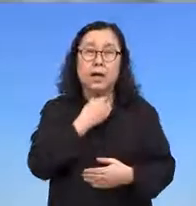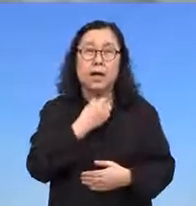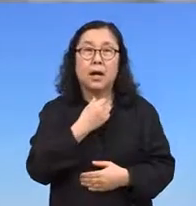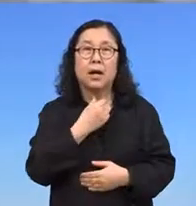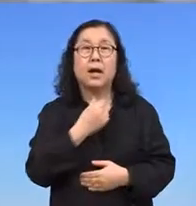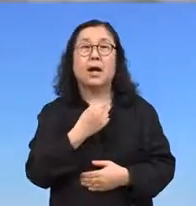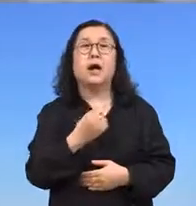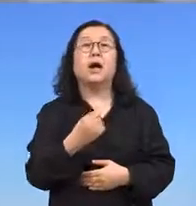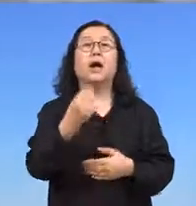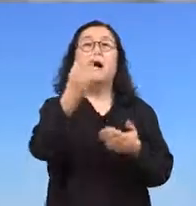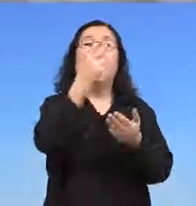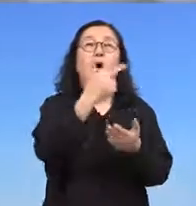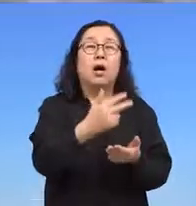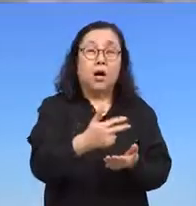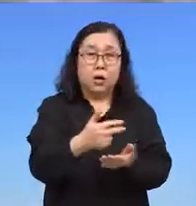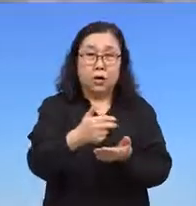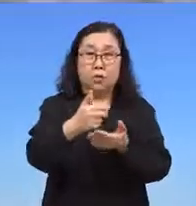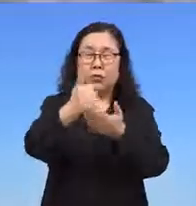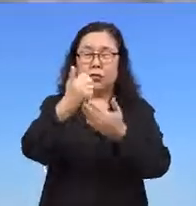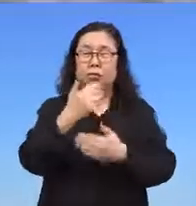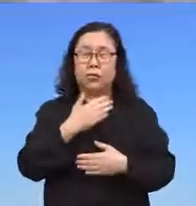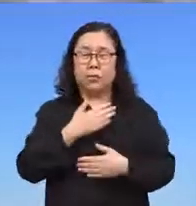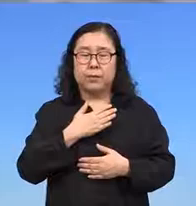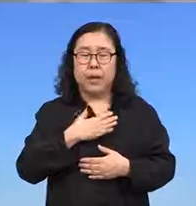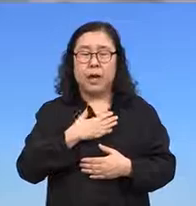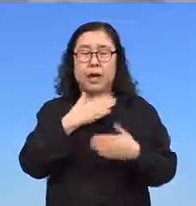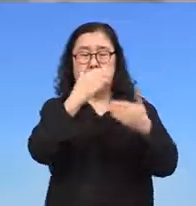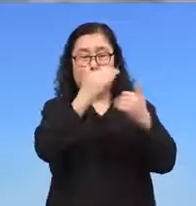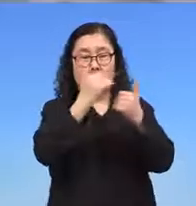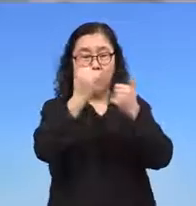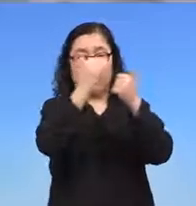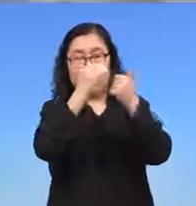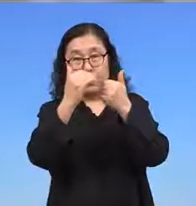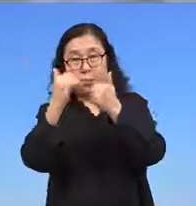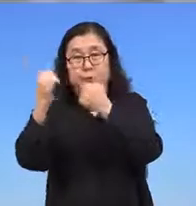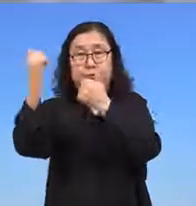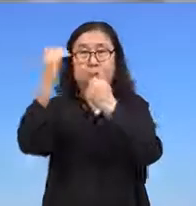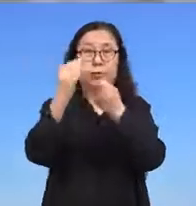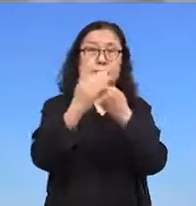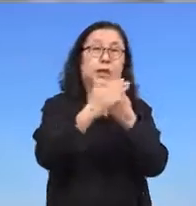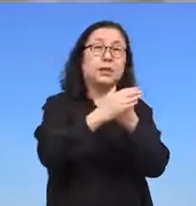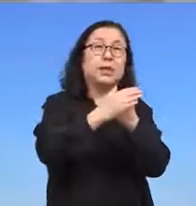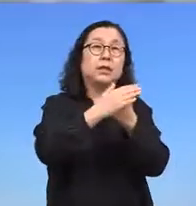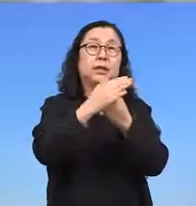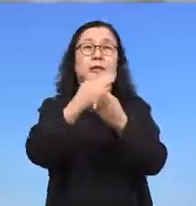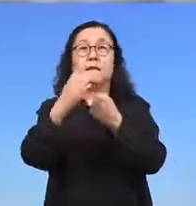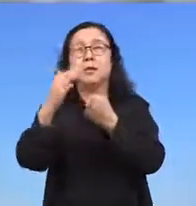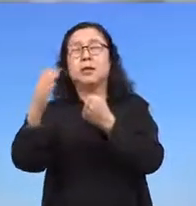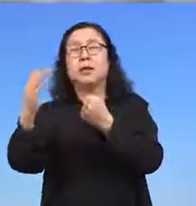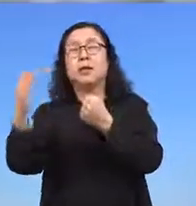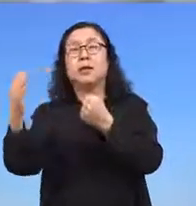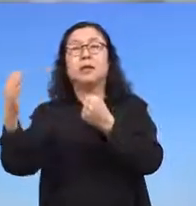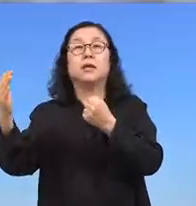역동적인 현재 되시는 그 주님 나를 부르시니,